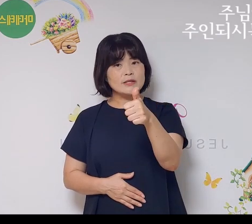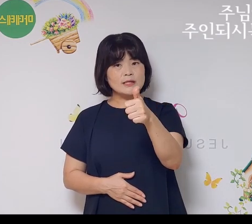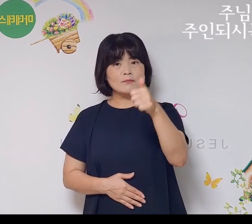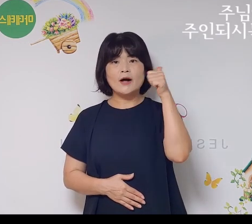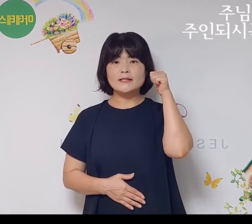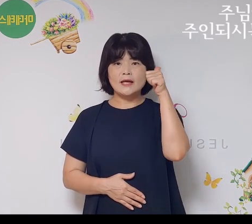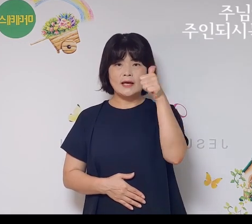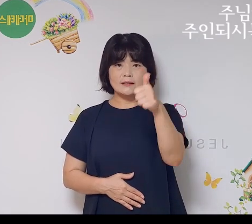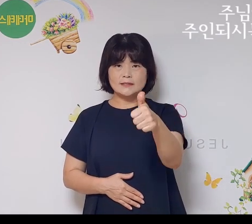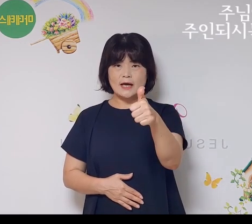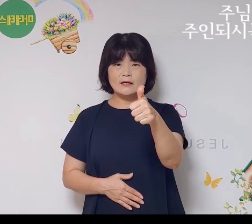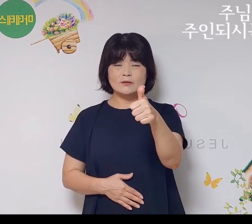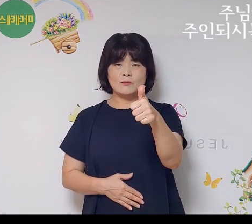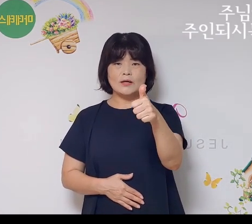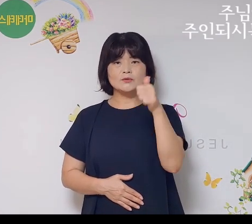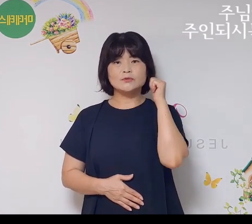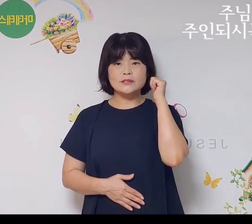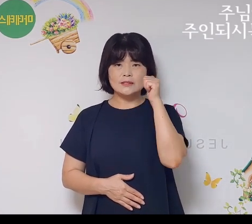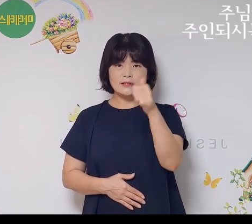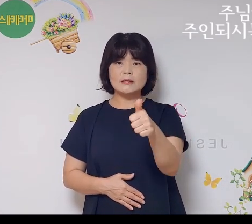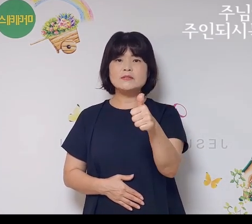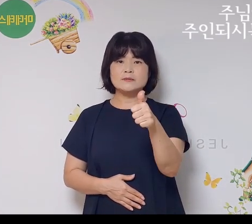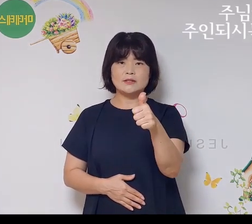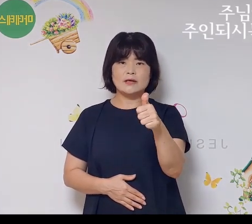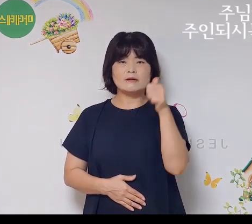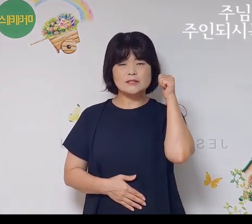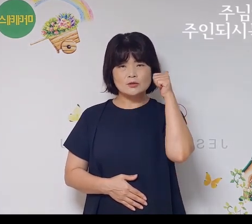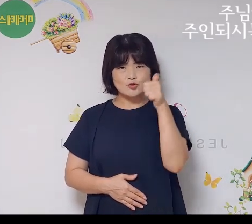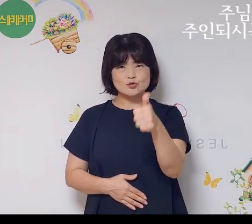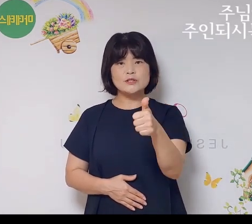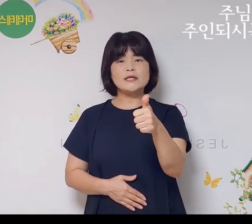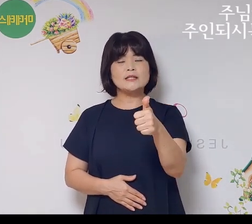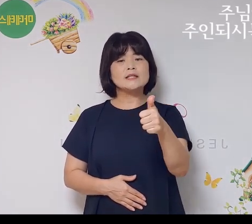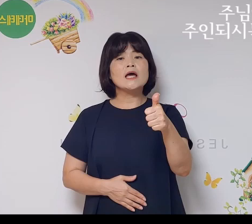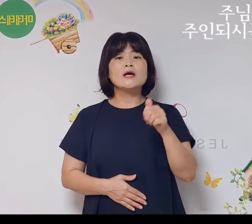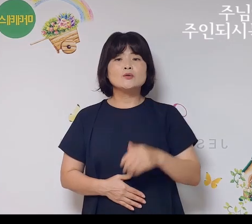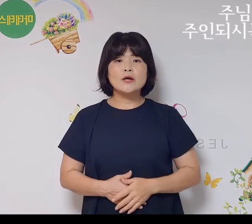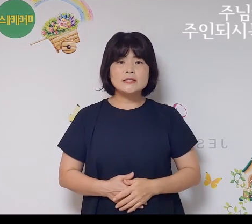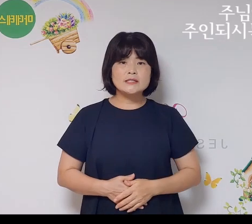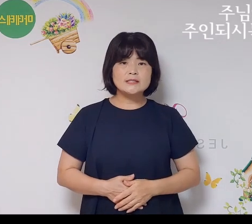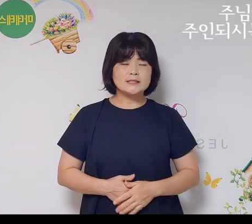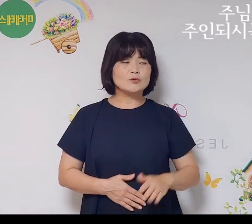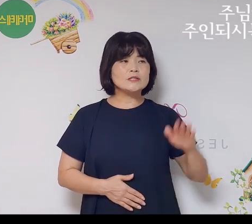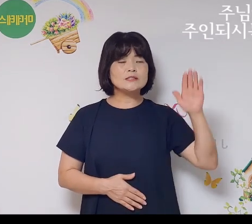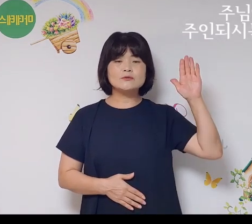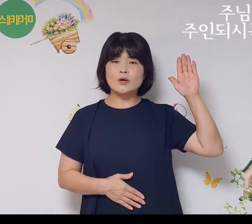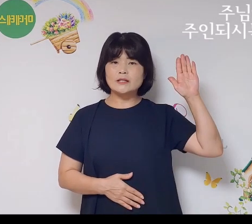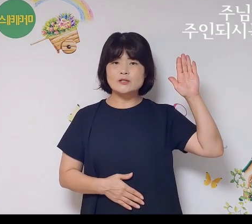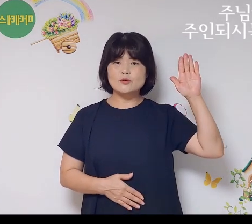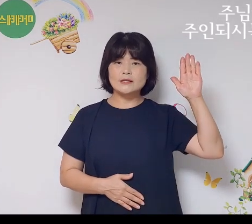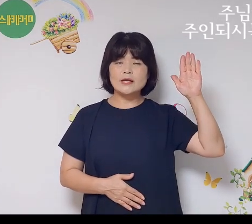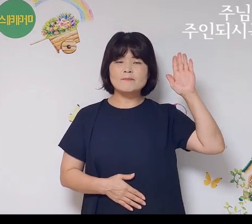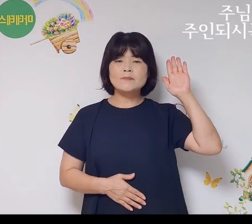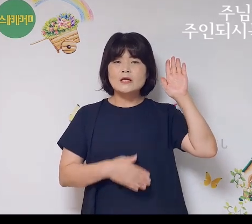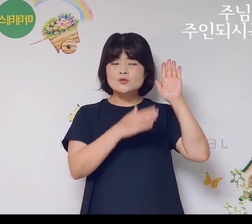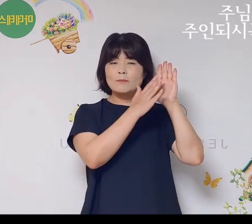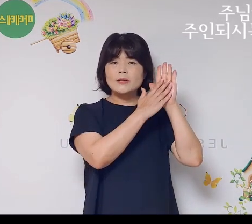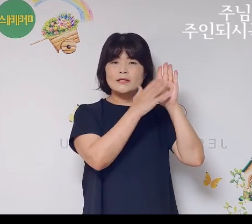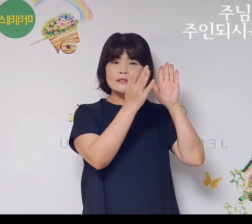우두머리 뭐 할 때 그냥 왕손을 이렇게 내미시면 돼요. 그래서 주인. 되시는 되다수한데 손바닥을